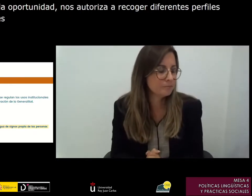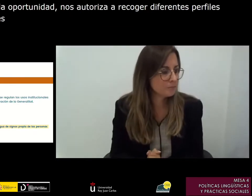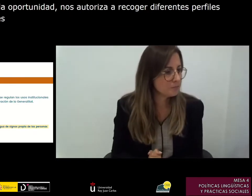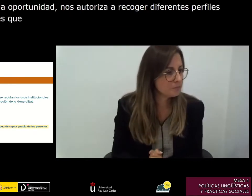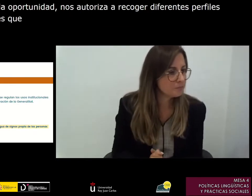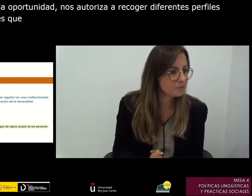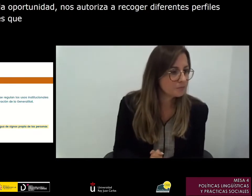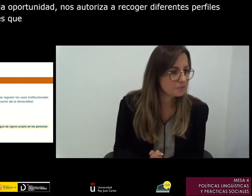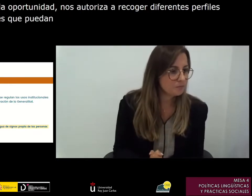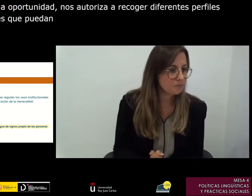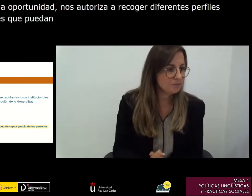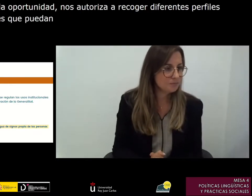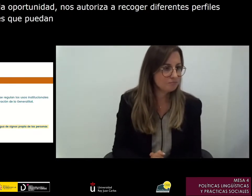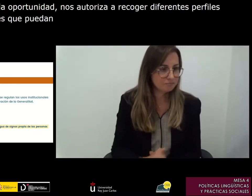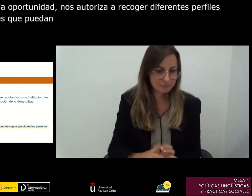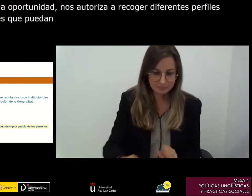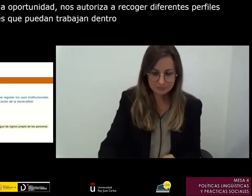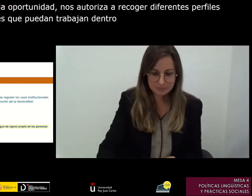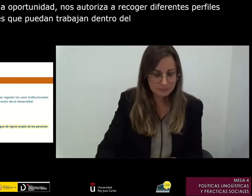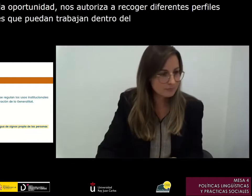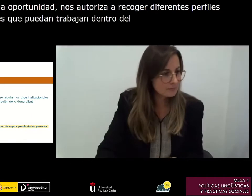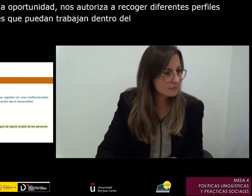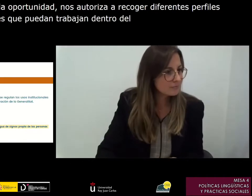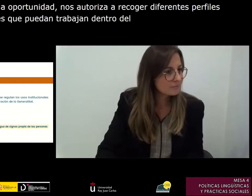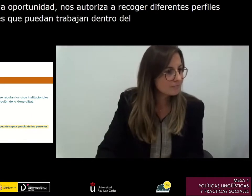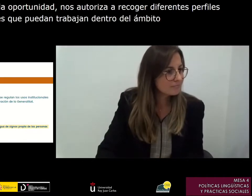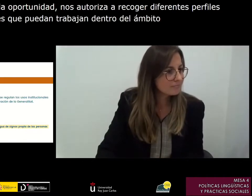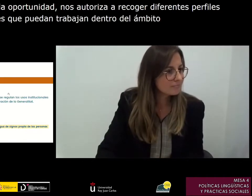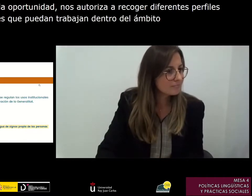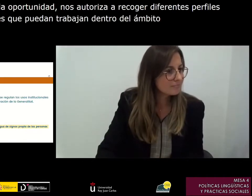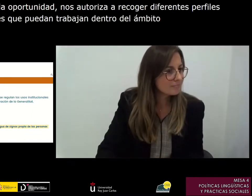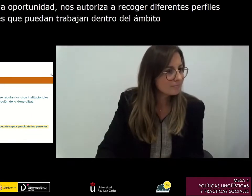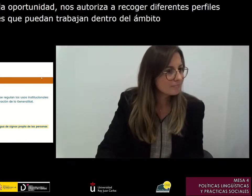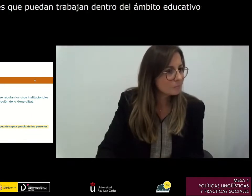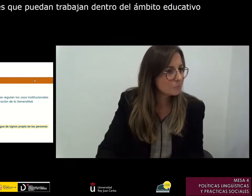del ámbito educativo junto con los docentes.